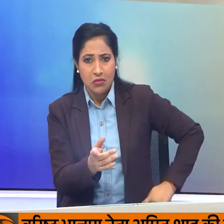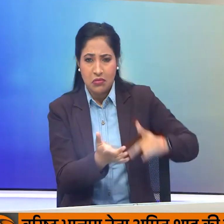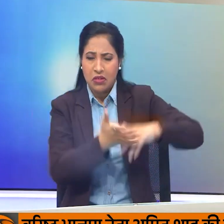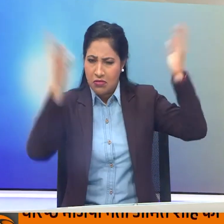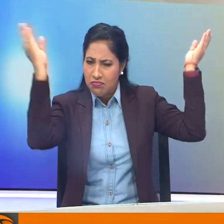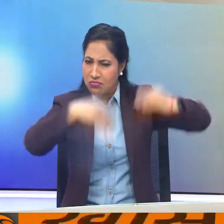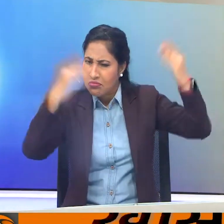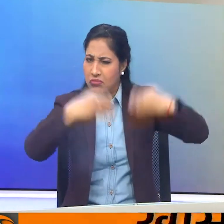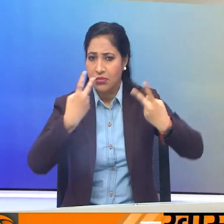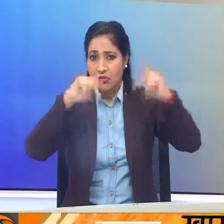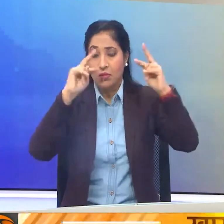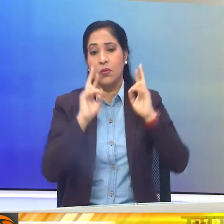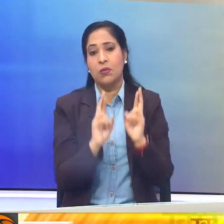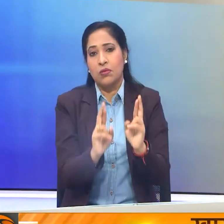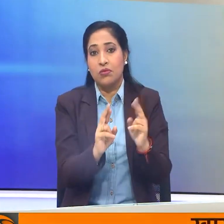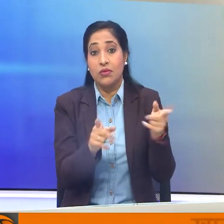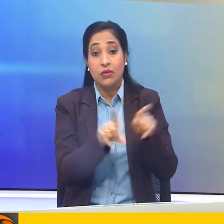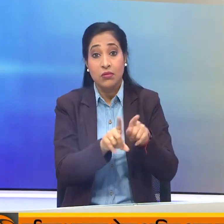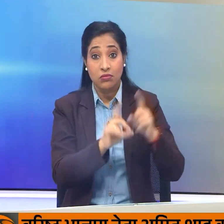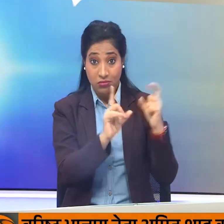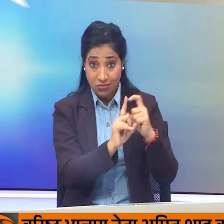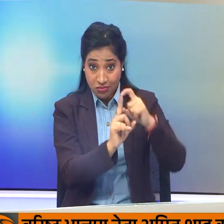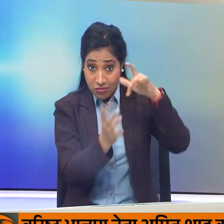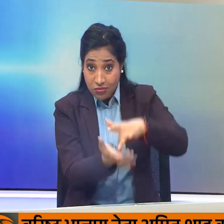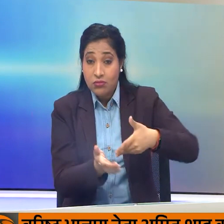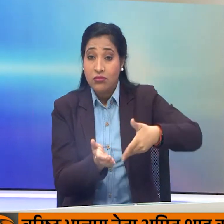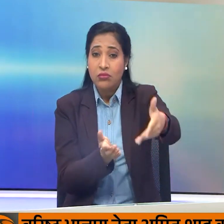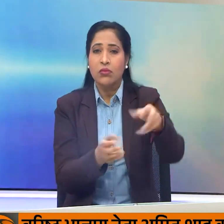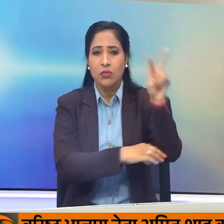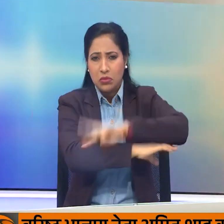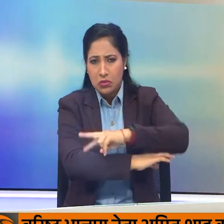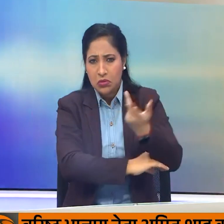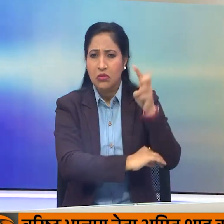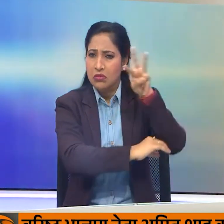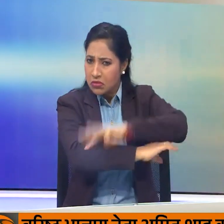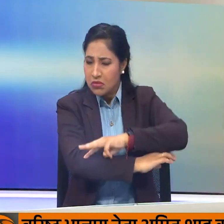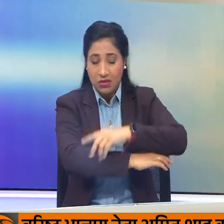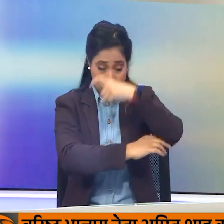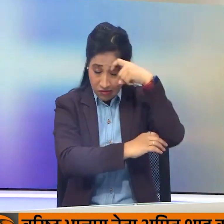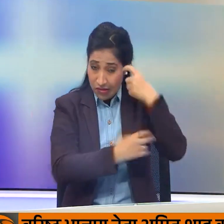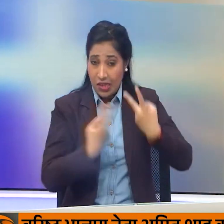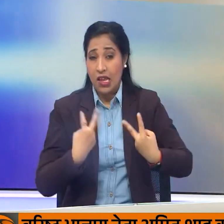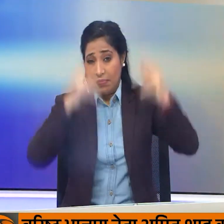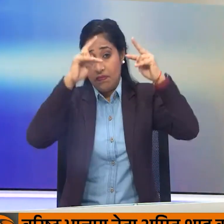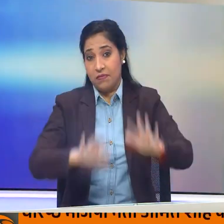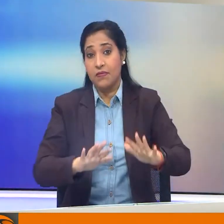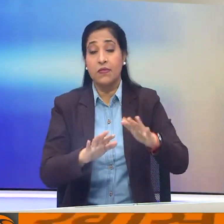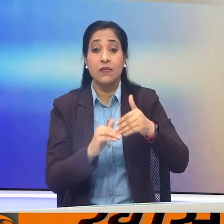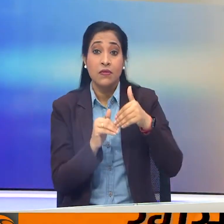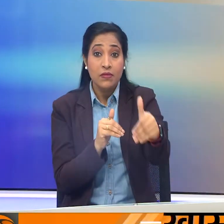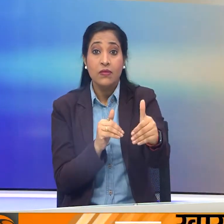होने की संभावना है। वहीं अगर बात दिल्ली की करें तो आने वाले 2 से 3 दिनों तक भीषण गर्मी जारी रहने की संभावना